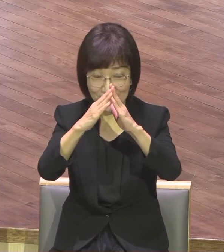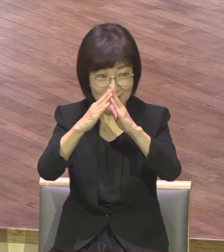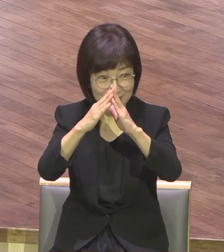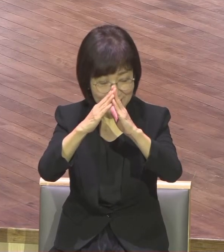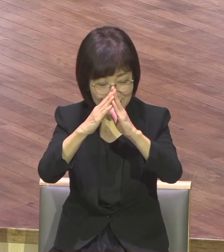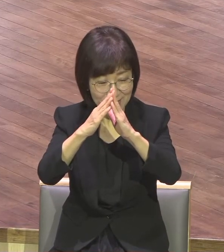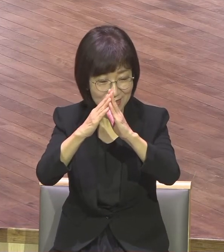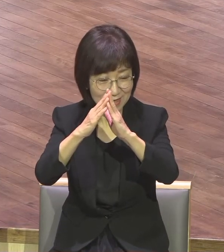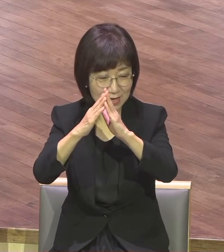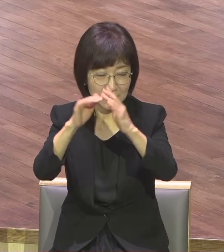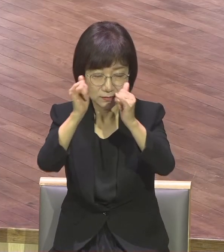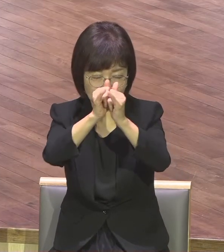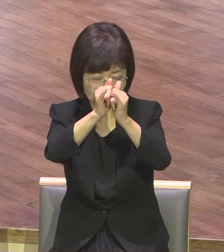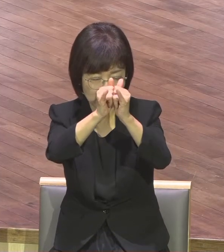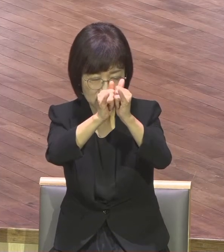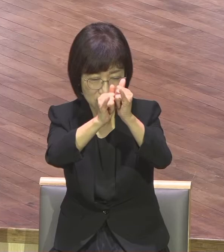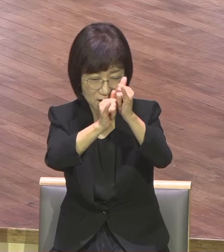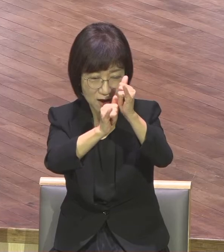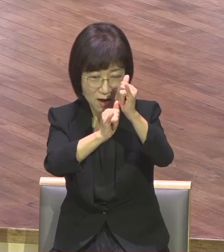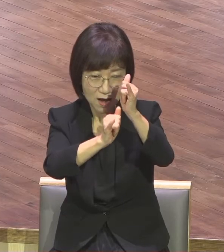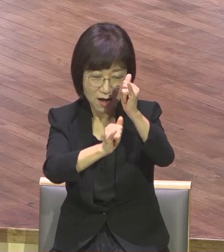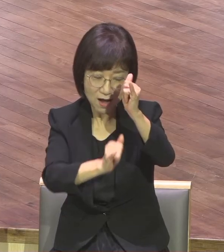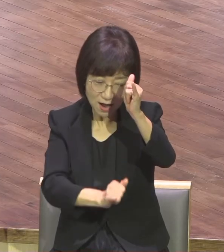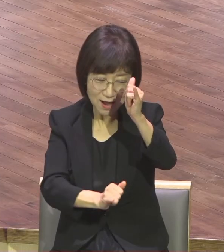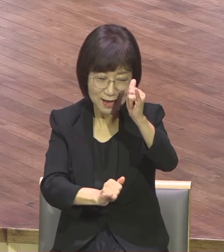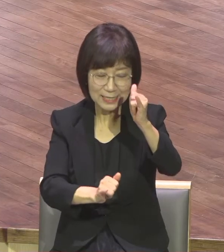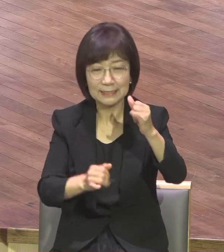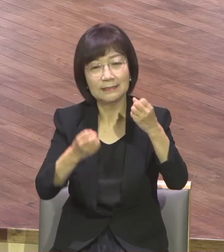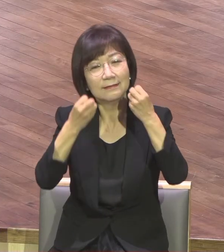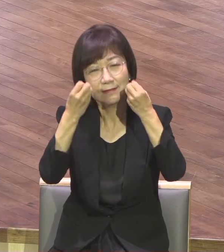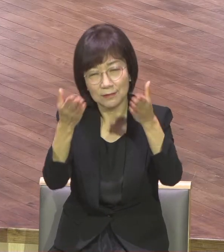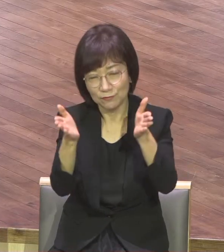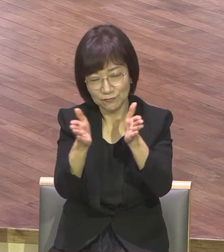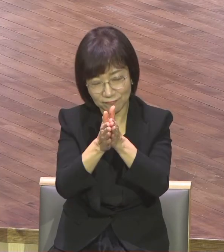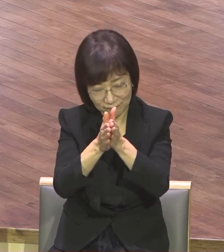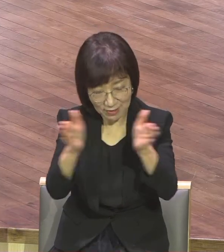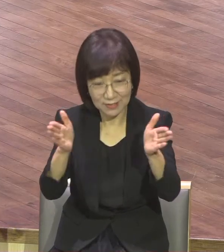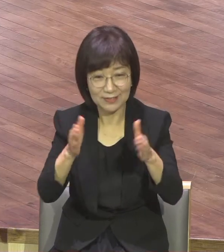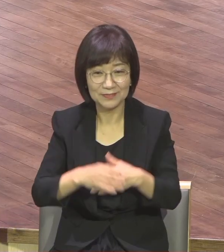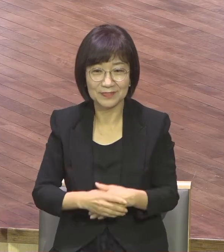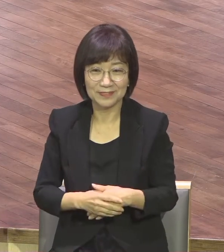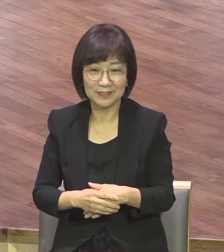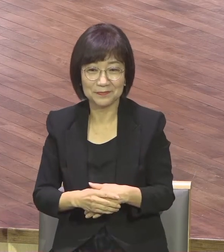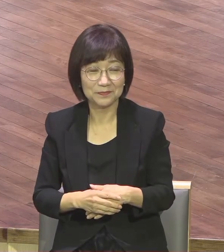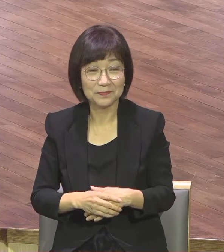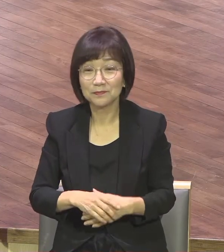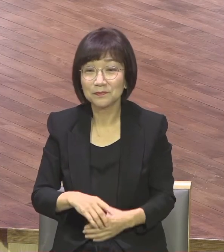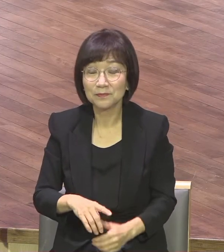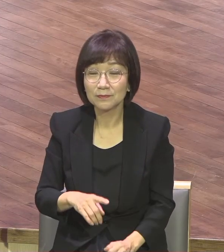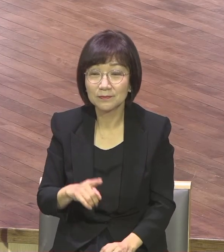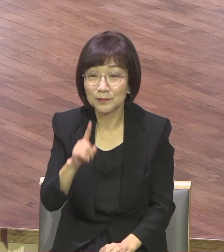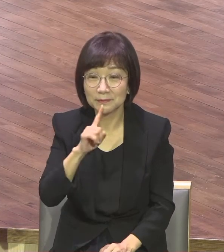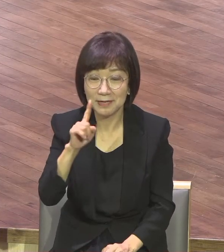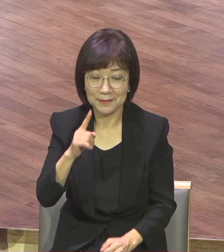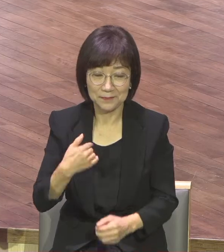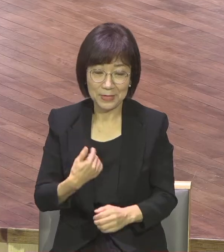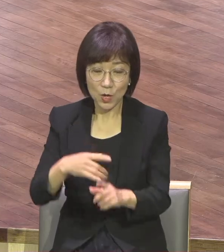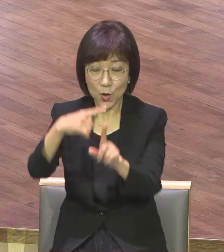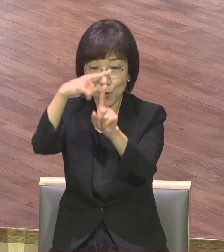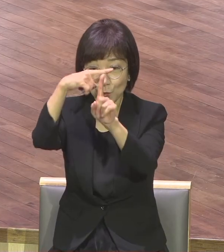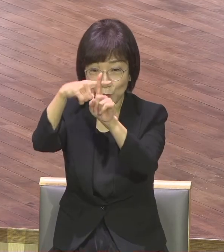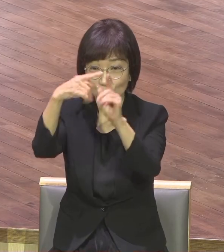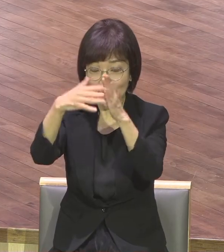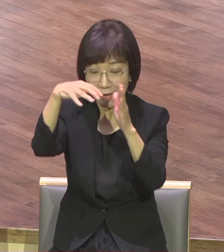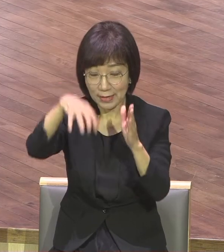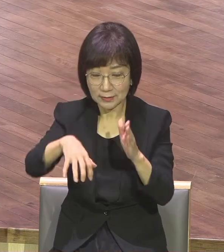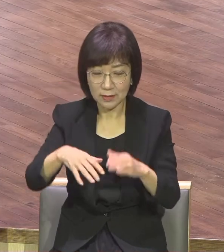선교 역사에 새로운 이정표를 남겼다. 그렇게 볼 수 있습니다. 우리 이 교회가